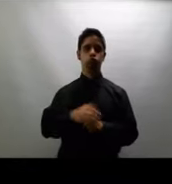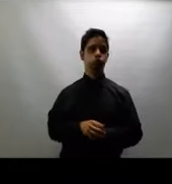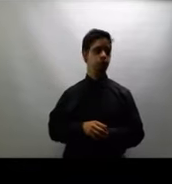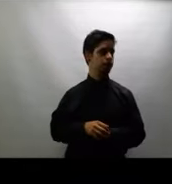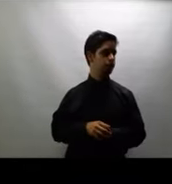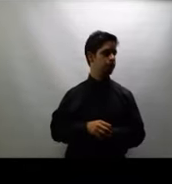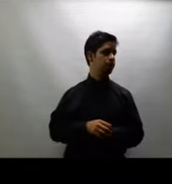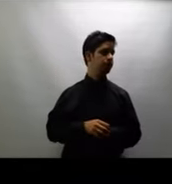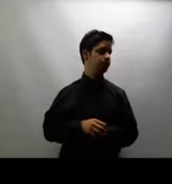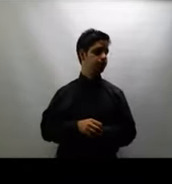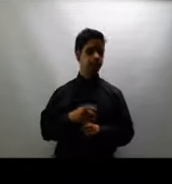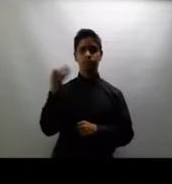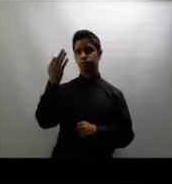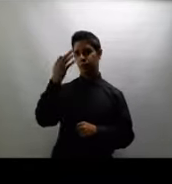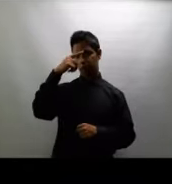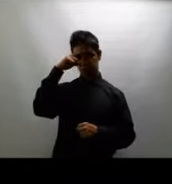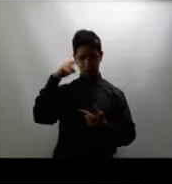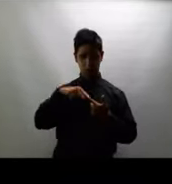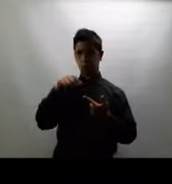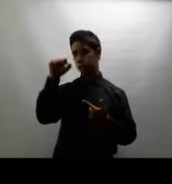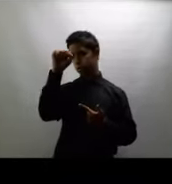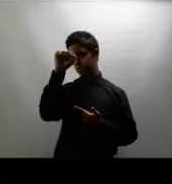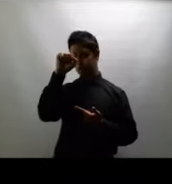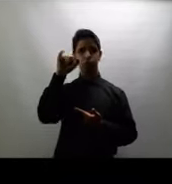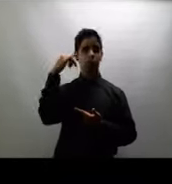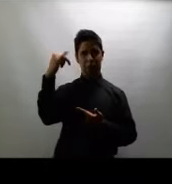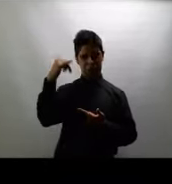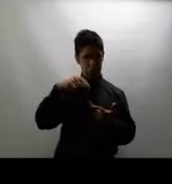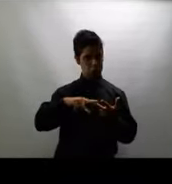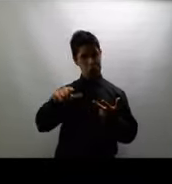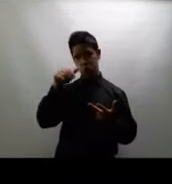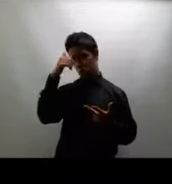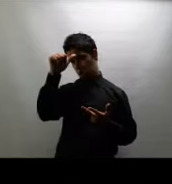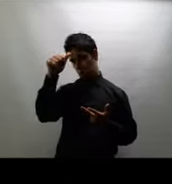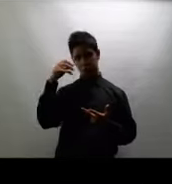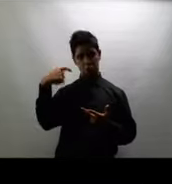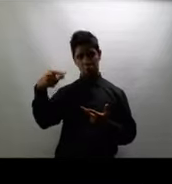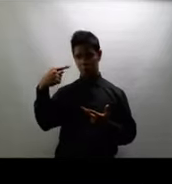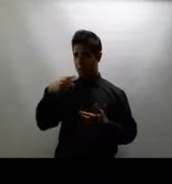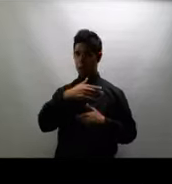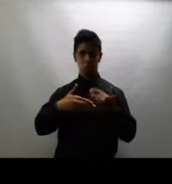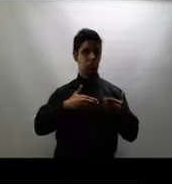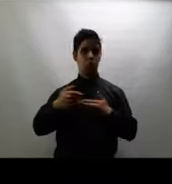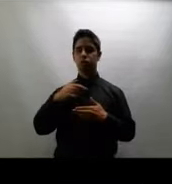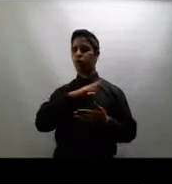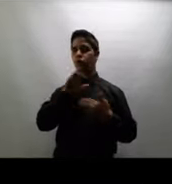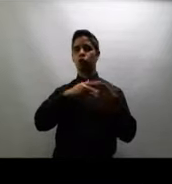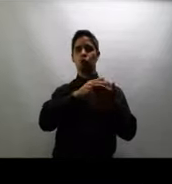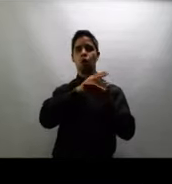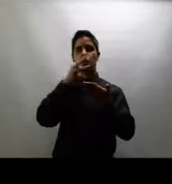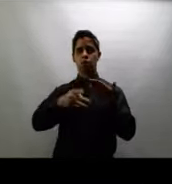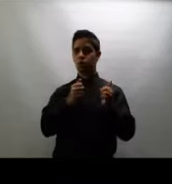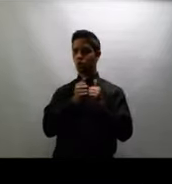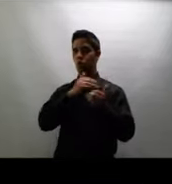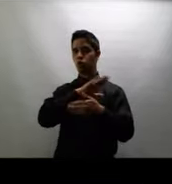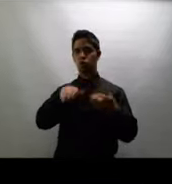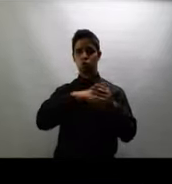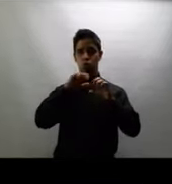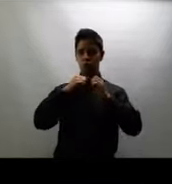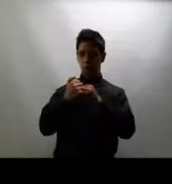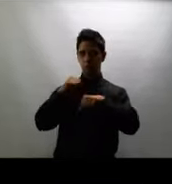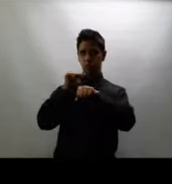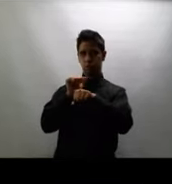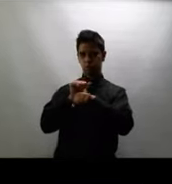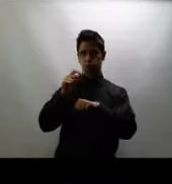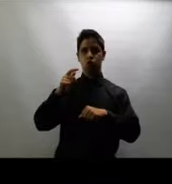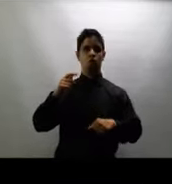viernes negro, el sábado amarillo y el domingo los tres. Nos vamos el fin de semana completo con todo el equipo